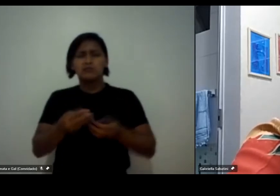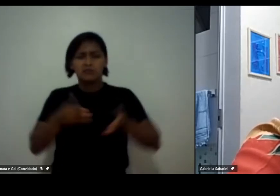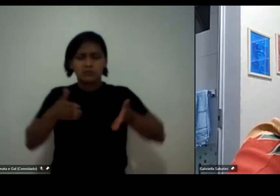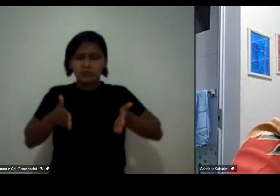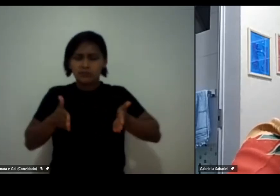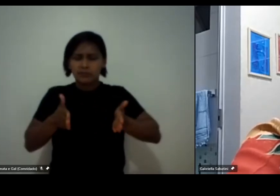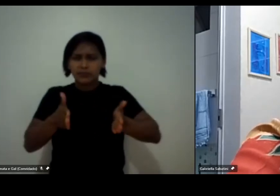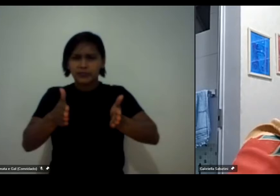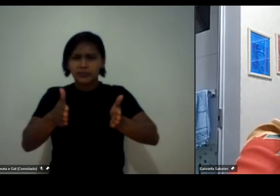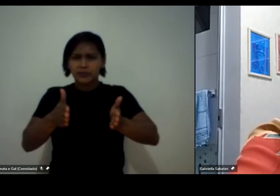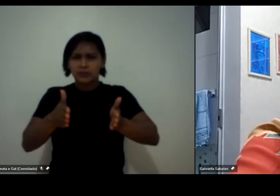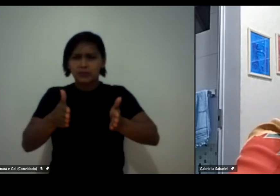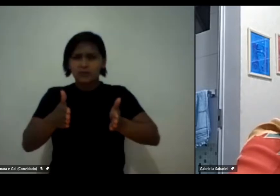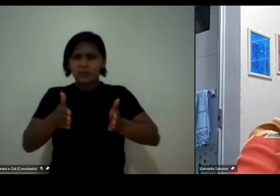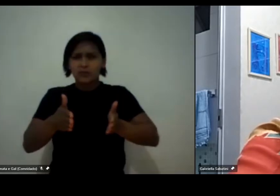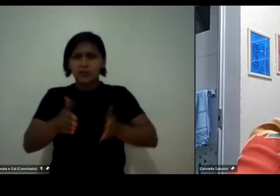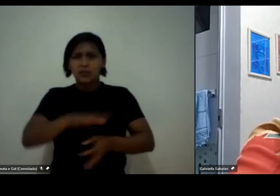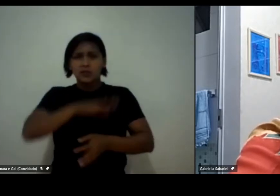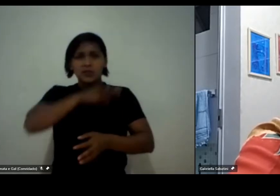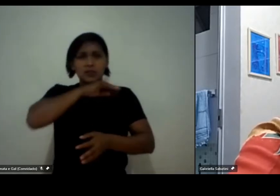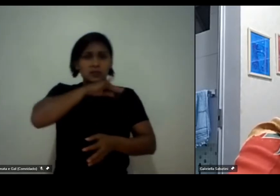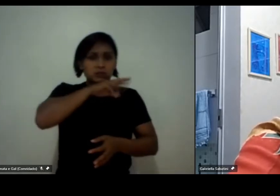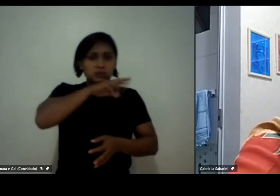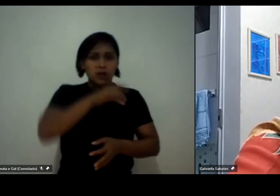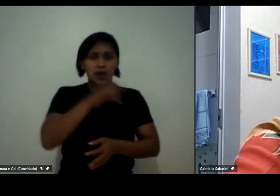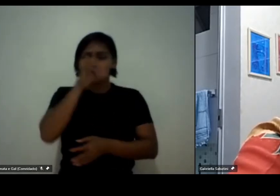em pura crueldade de chupar laranja fazendo barulho.